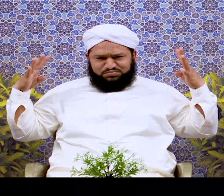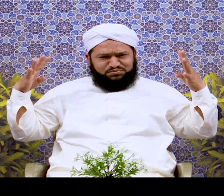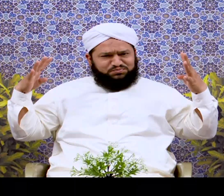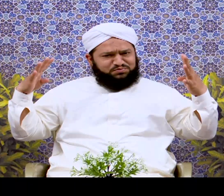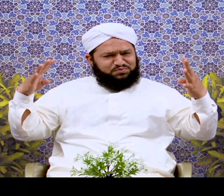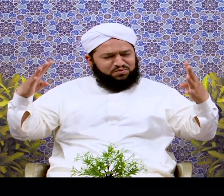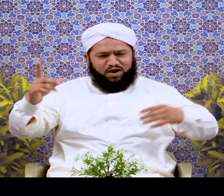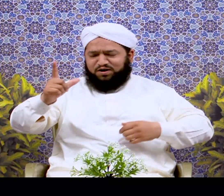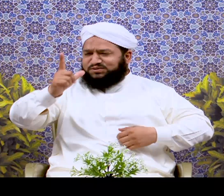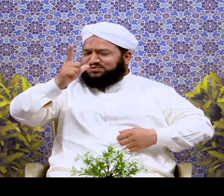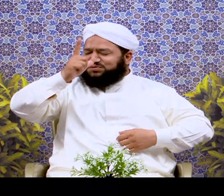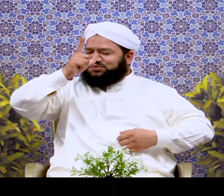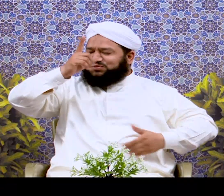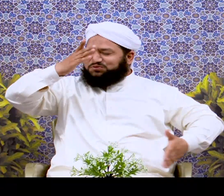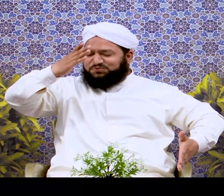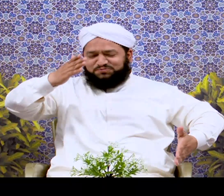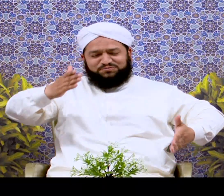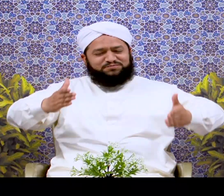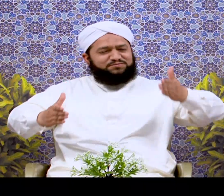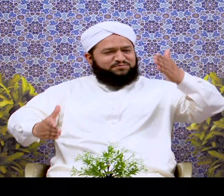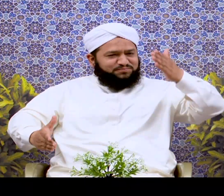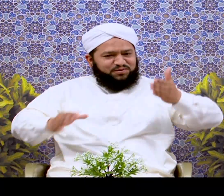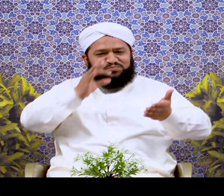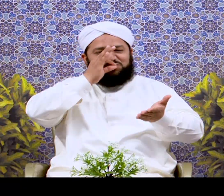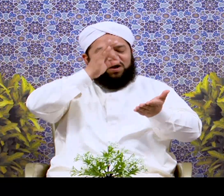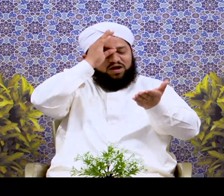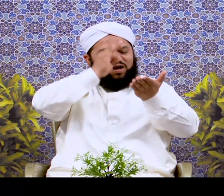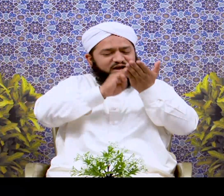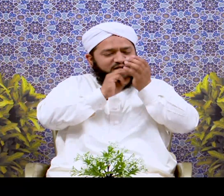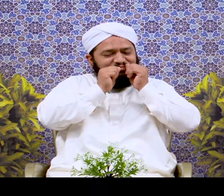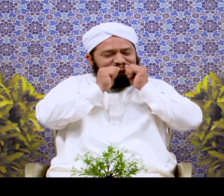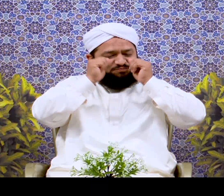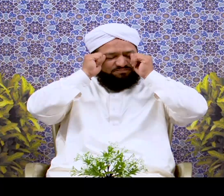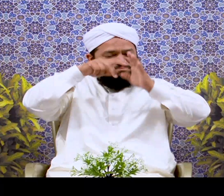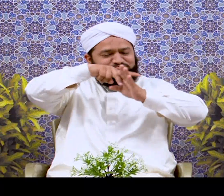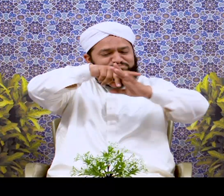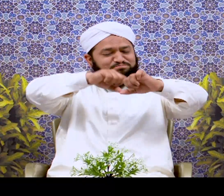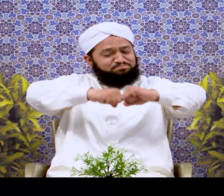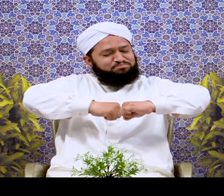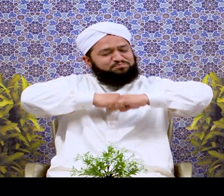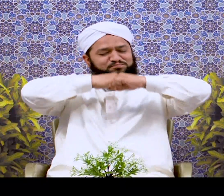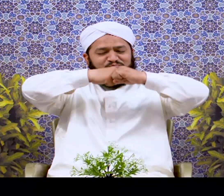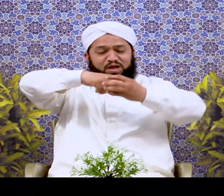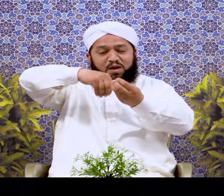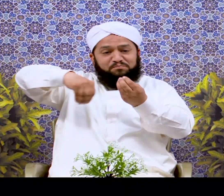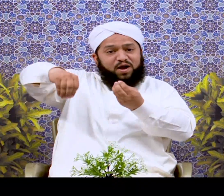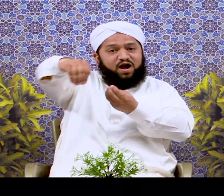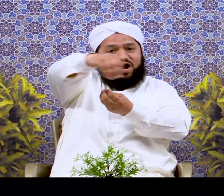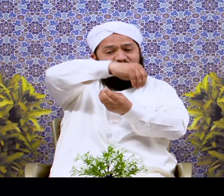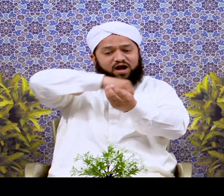کے دولہا صلی اللہ علیہ وآلہ وصحبہ وسلم کی سواری مکہ مکرمہ سے روانہ ہوئی۔ آن کی آن